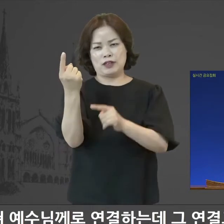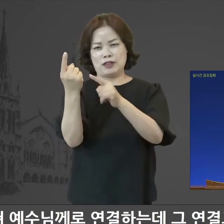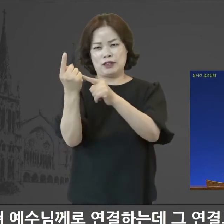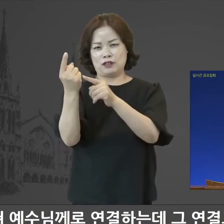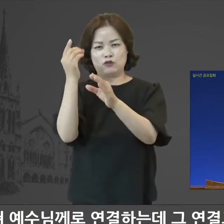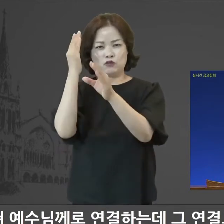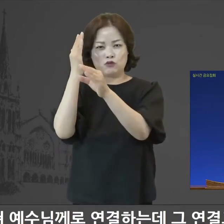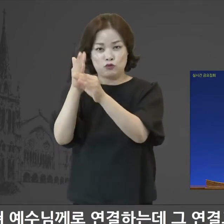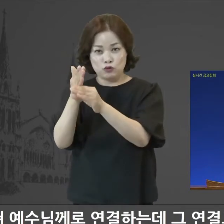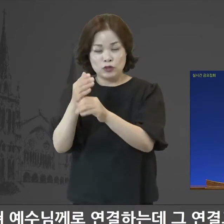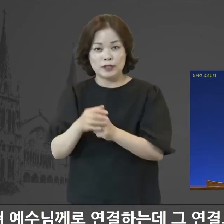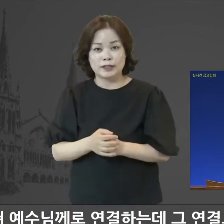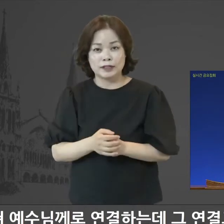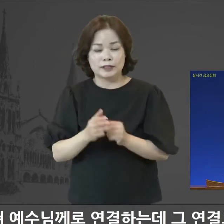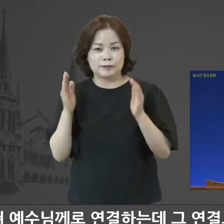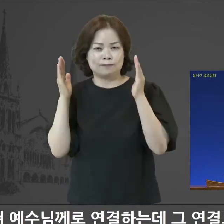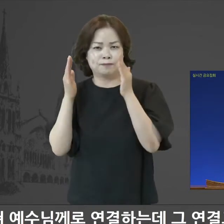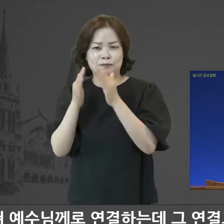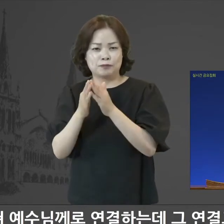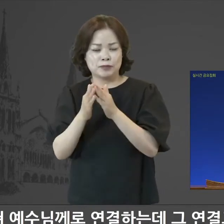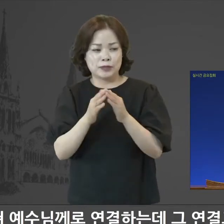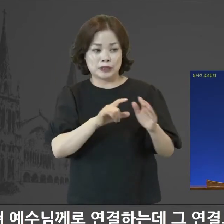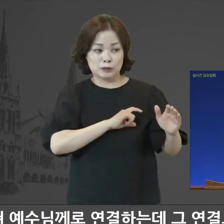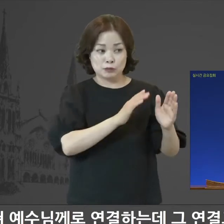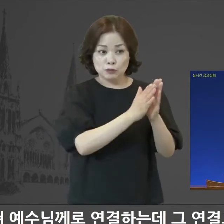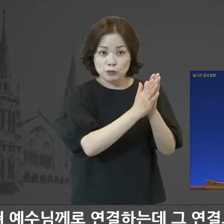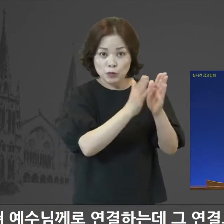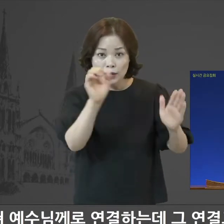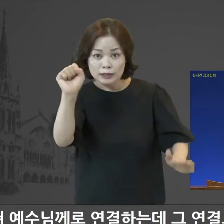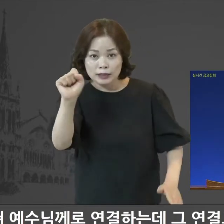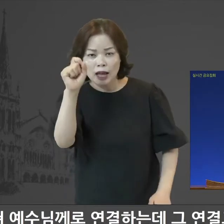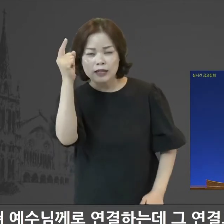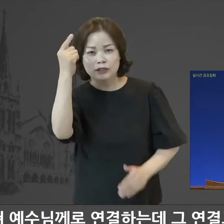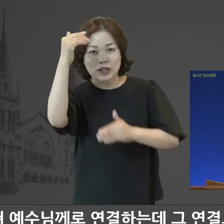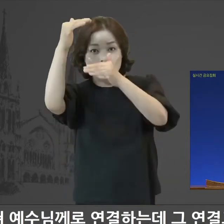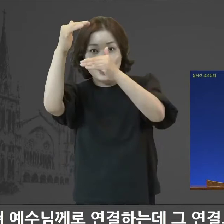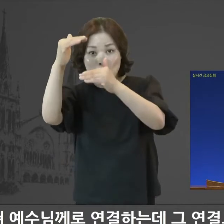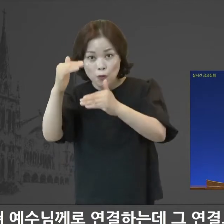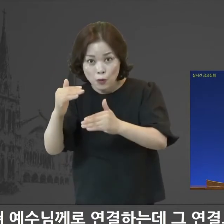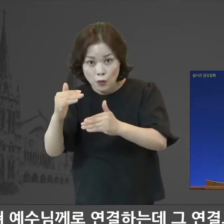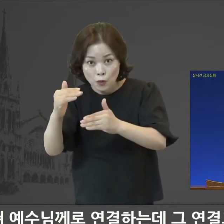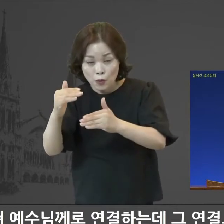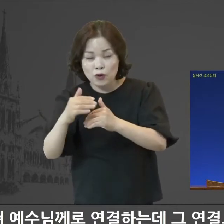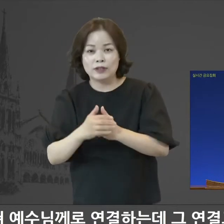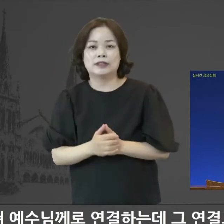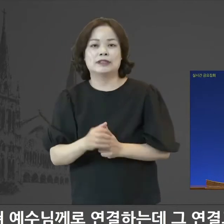둬요. 잠깐 모세 얘기하고 다윗 얘기로 오는데, 다윗